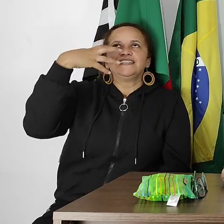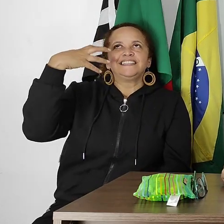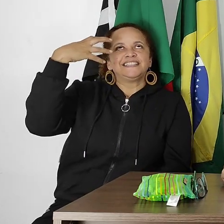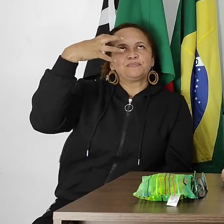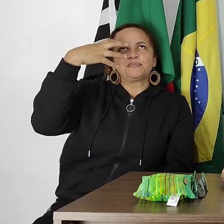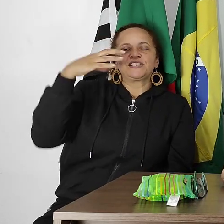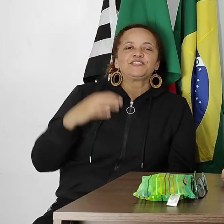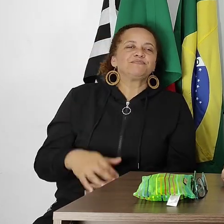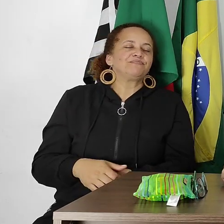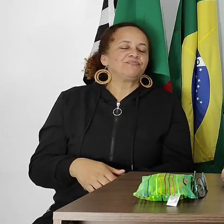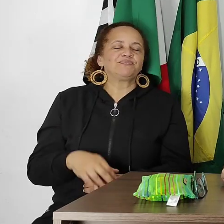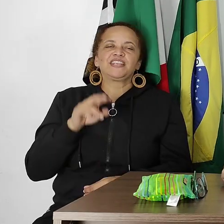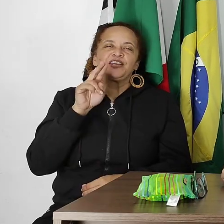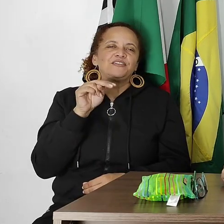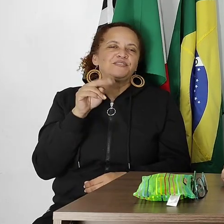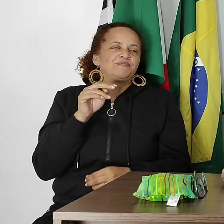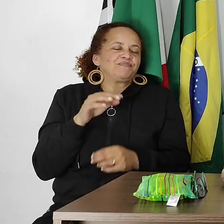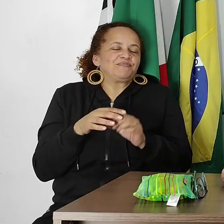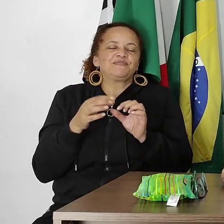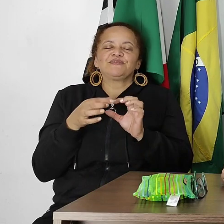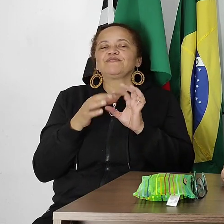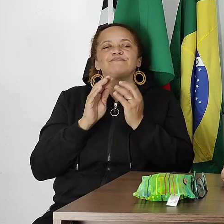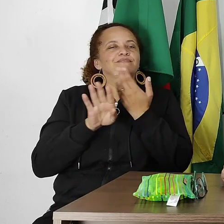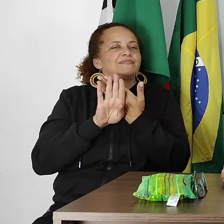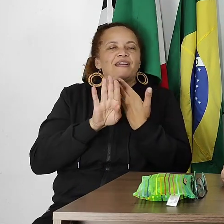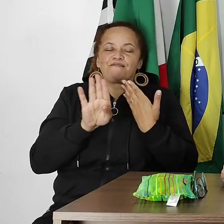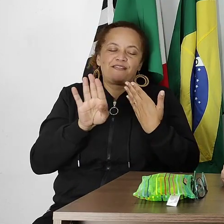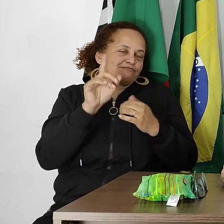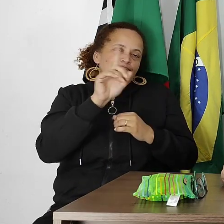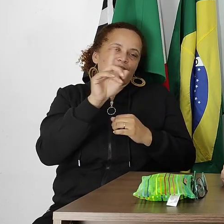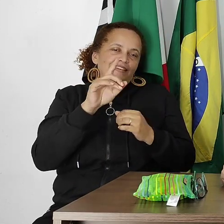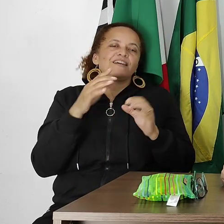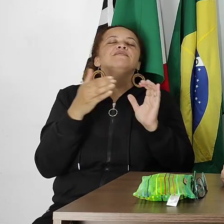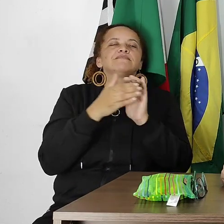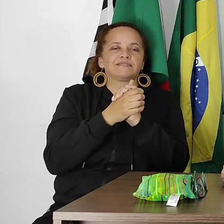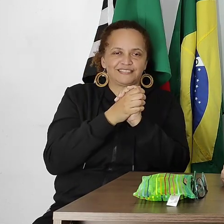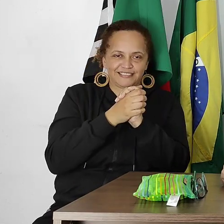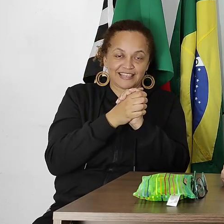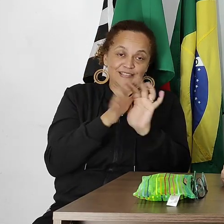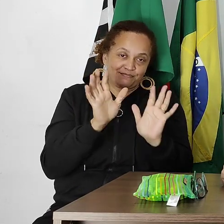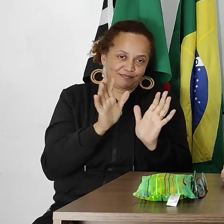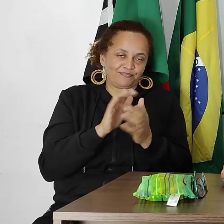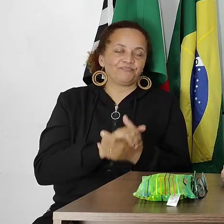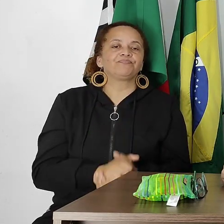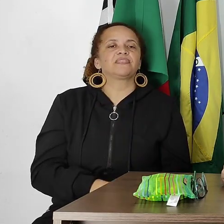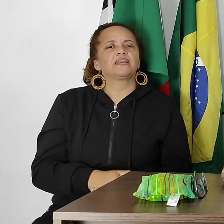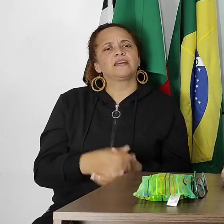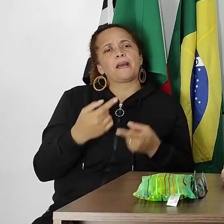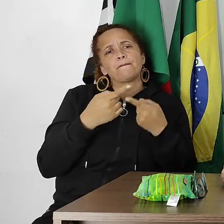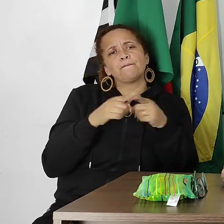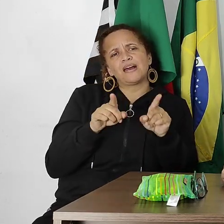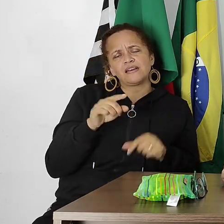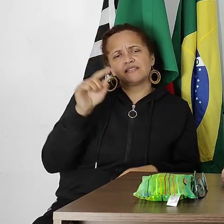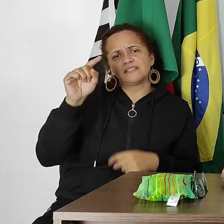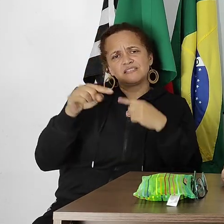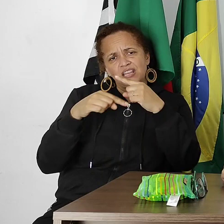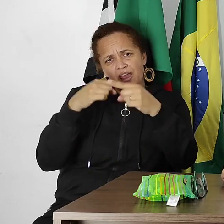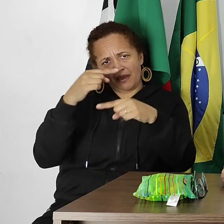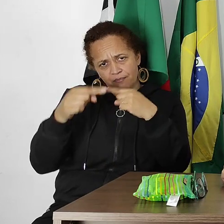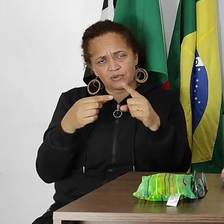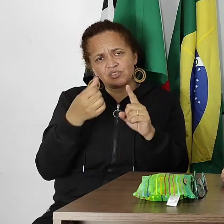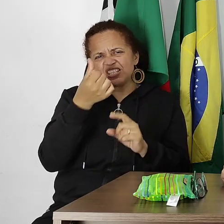apaixonada por ele e a gente nunca mais se largou, né? Mas passando mais ou menos uns 6 meses que a gente